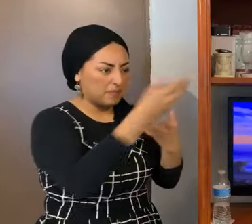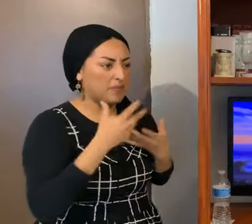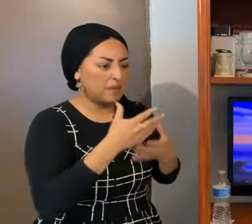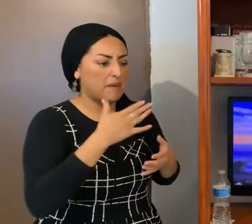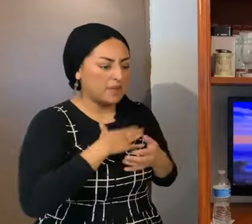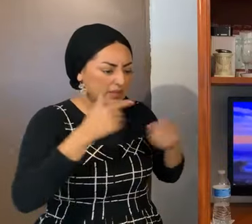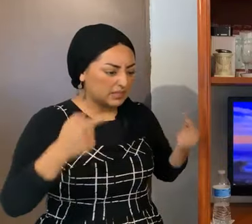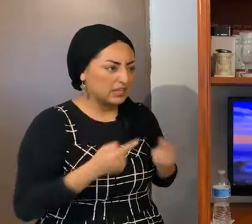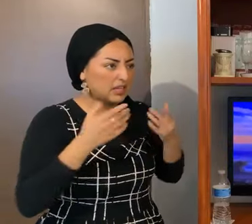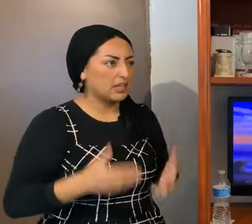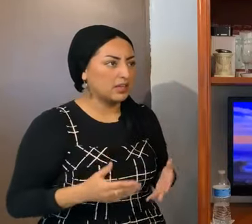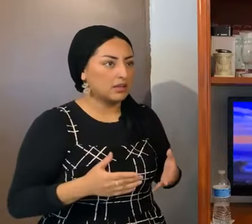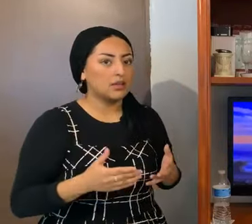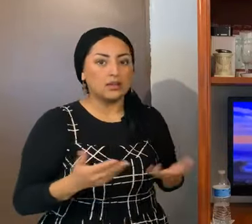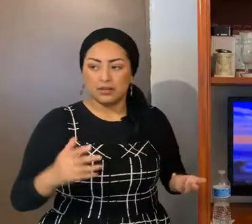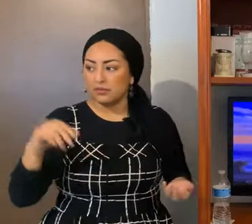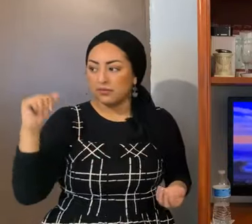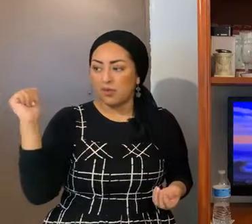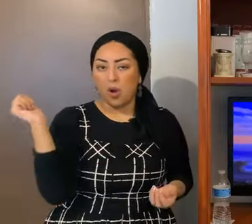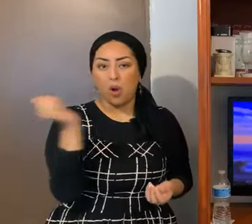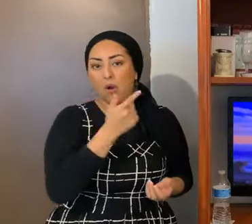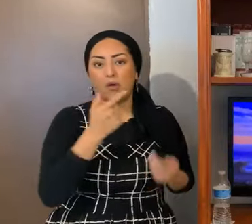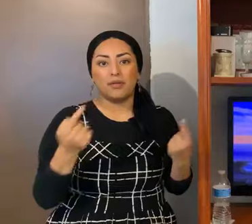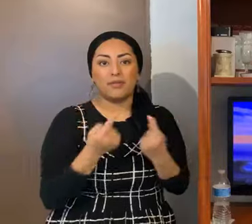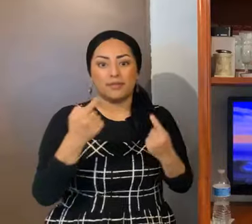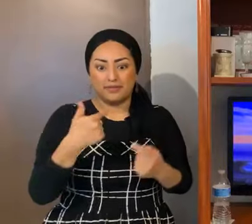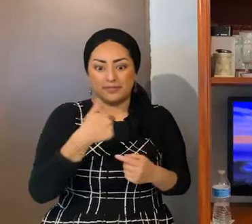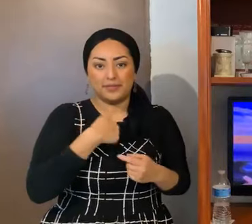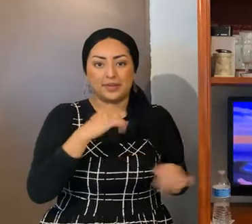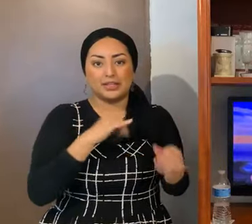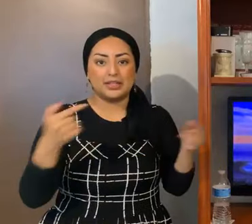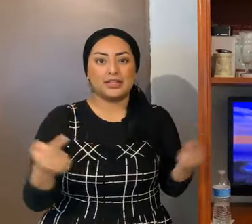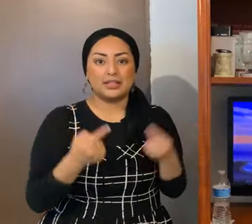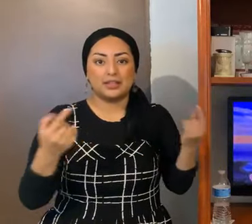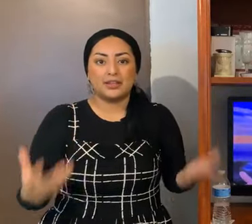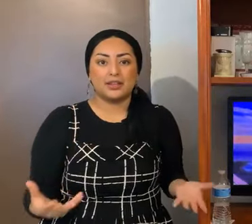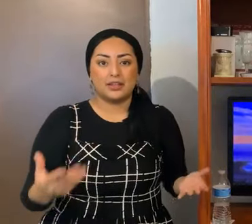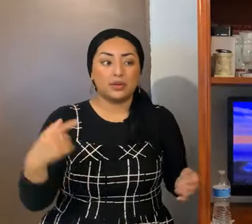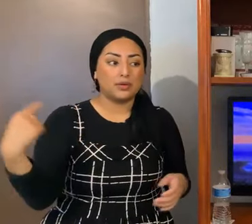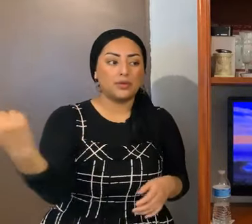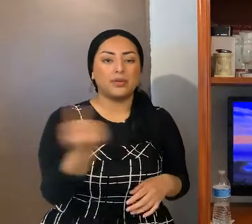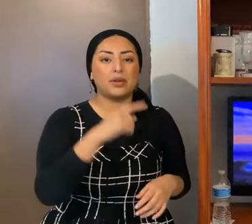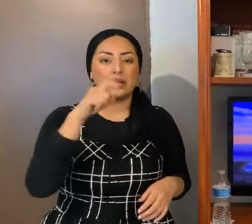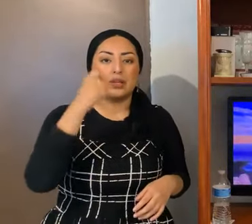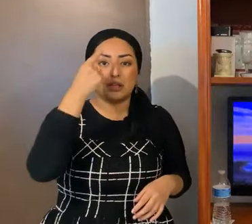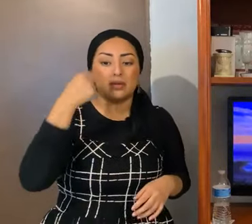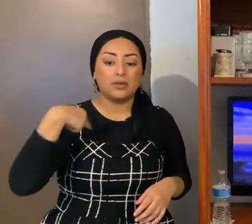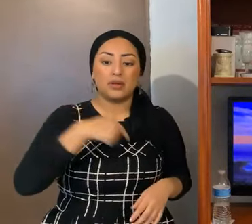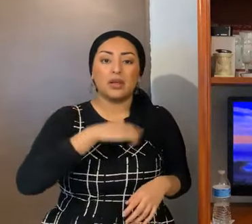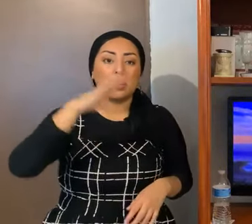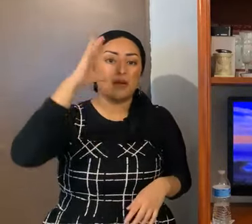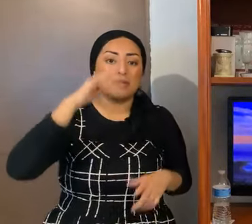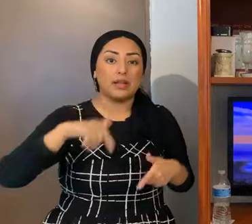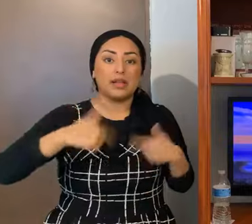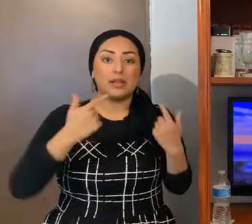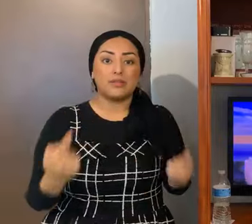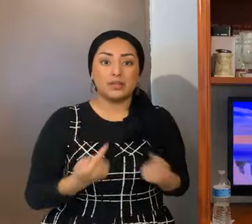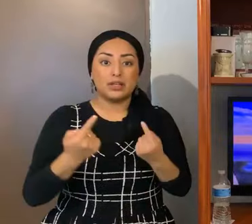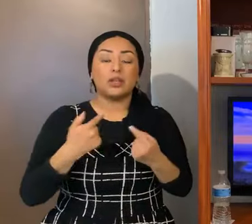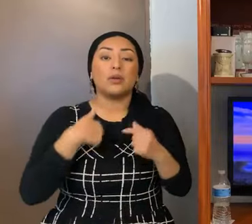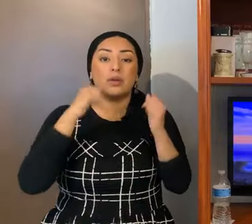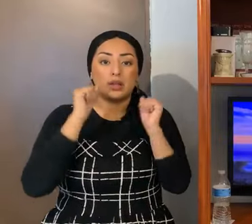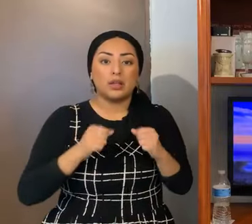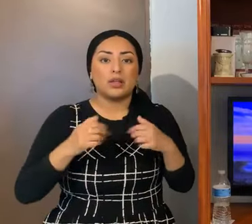soy una pecadora. Pues porque todos lo fuimos, yo también fui pecador, y tenemos que entender que vivíamos en pecado para